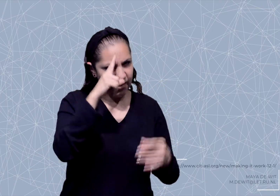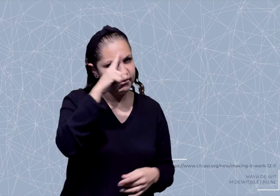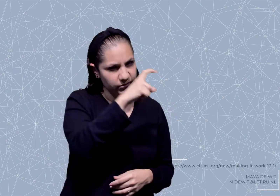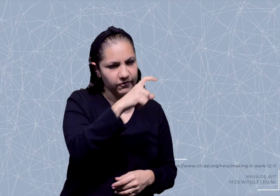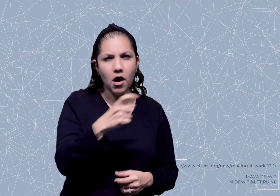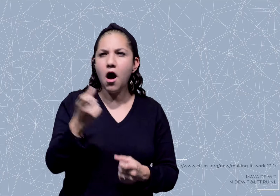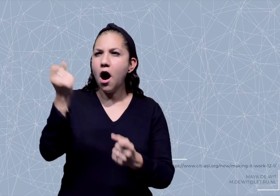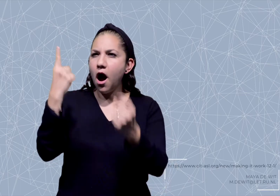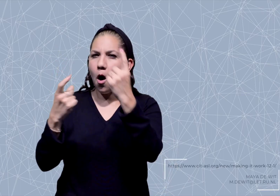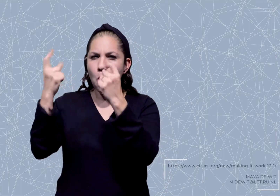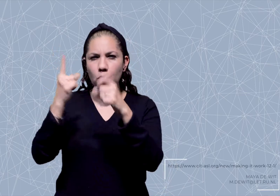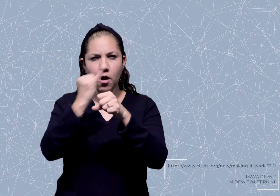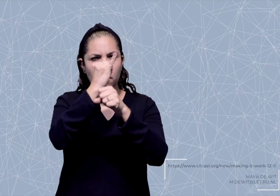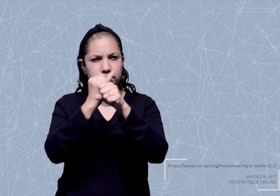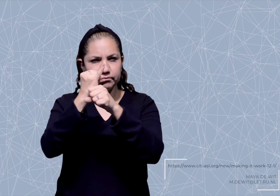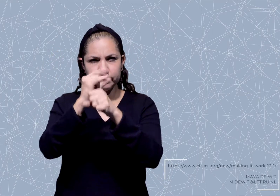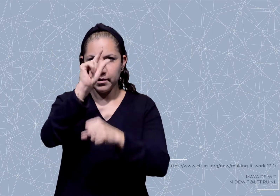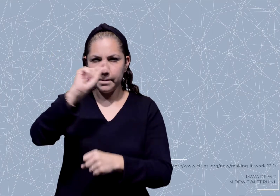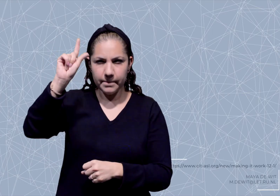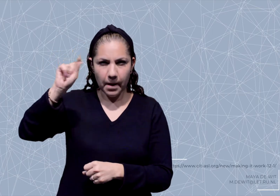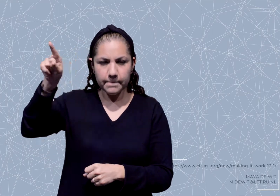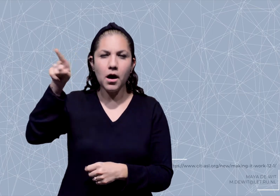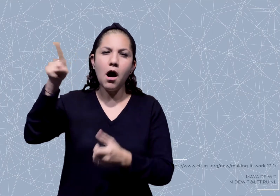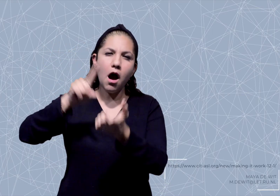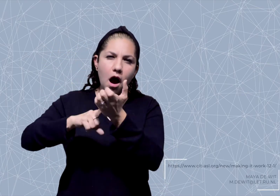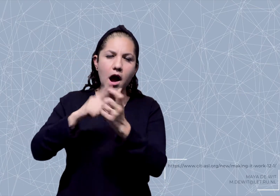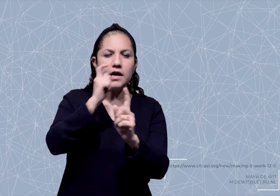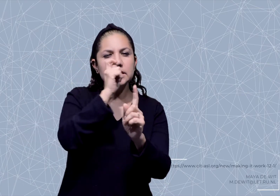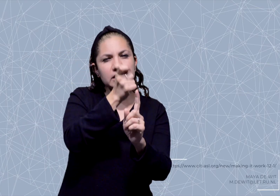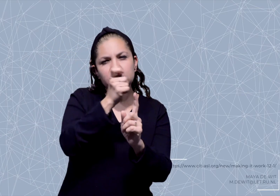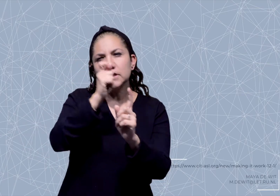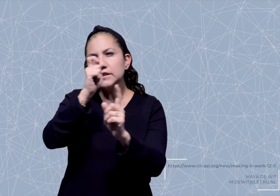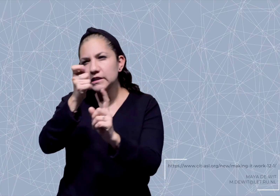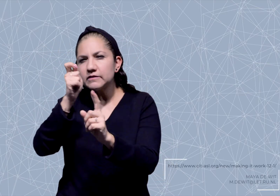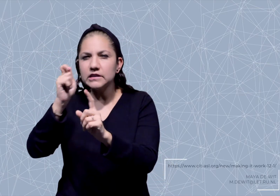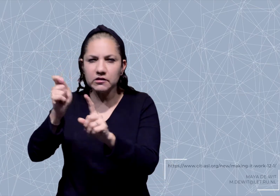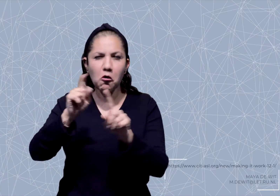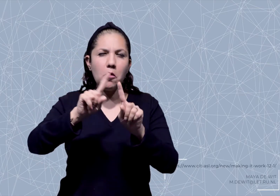Definir la interpretación de conferencias es todo un reto. En la academia hay